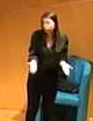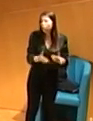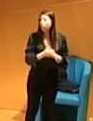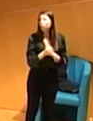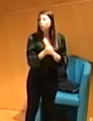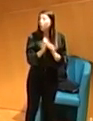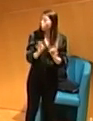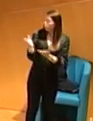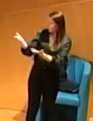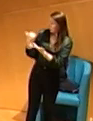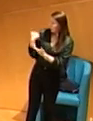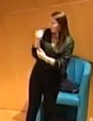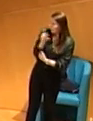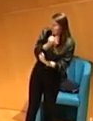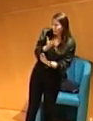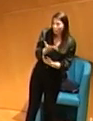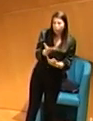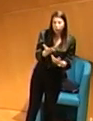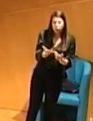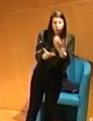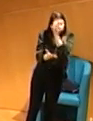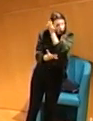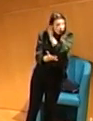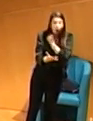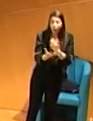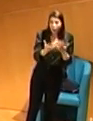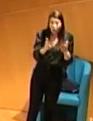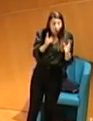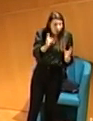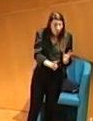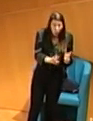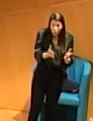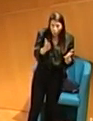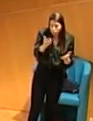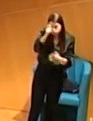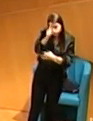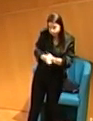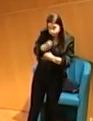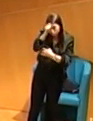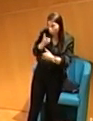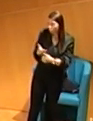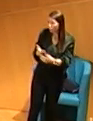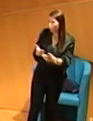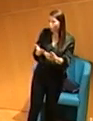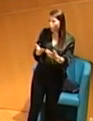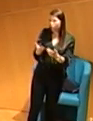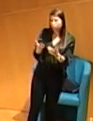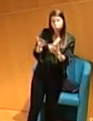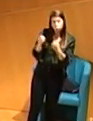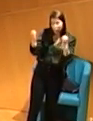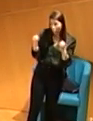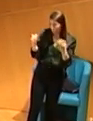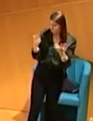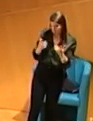Et dans ce que vous disiez tout à l'heure, je voulais vraiment saluer ce rappel par rapport au fait de ne pas rester